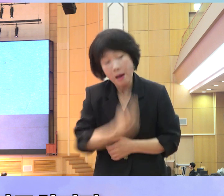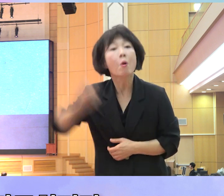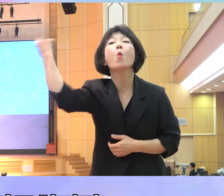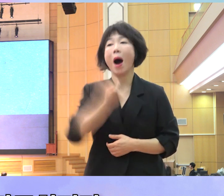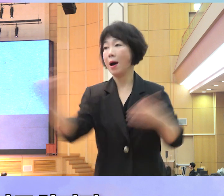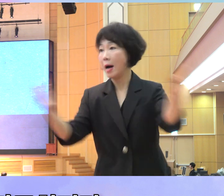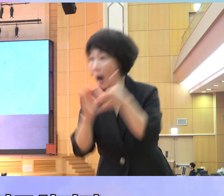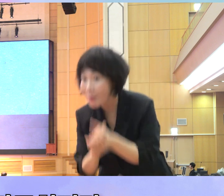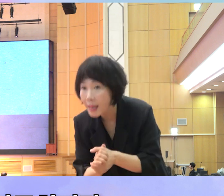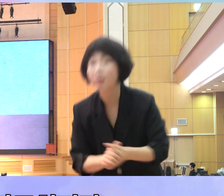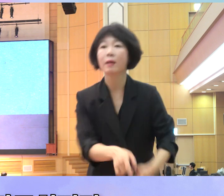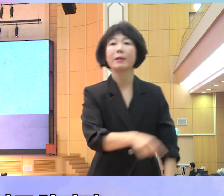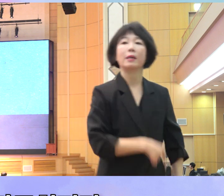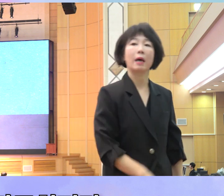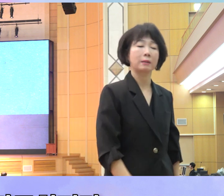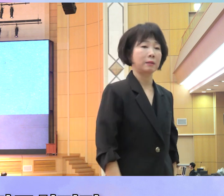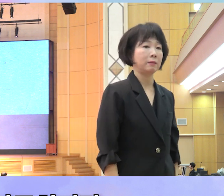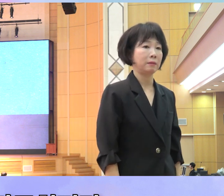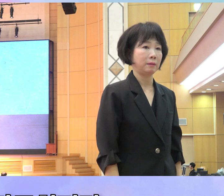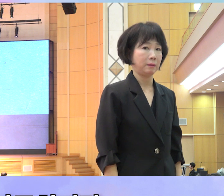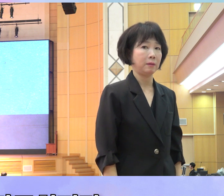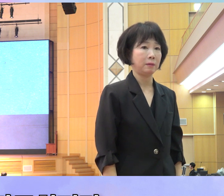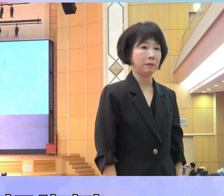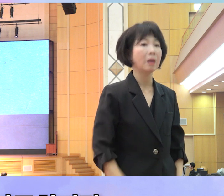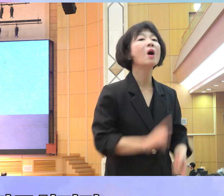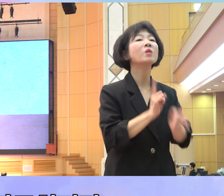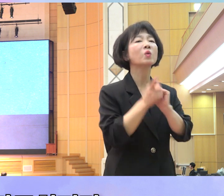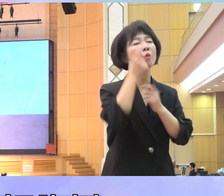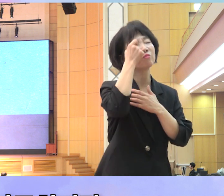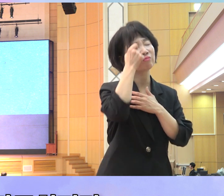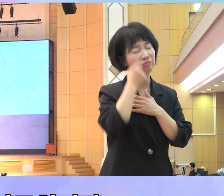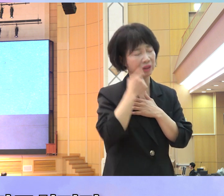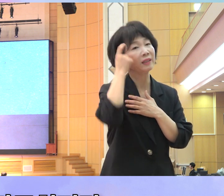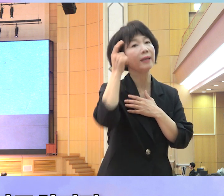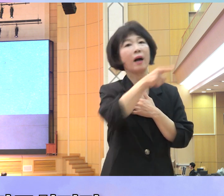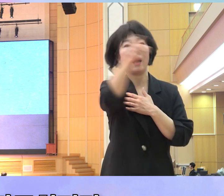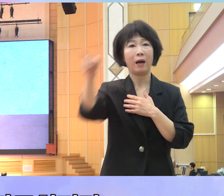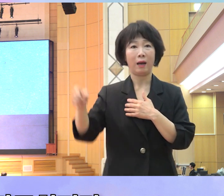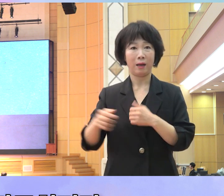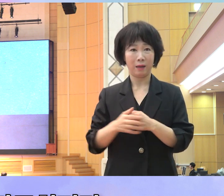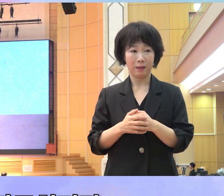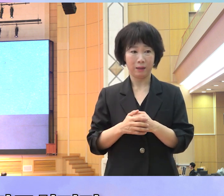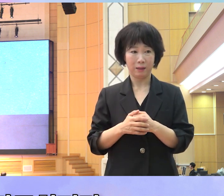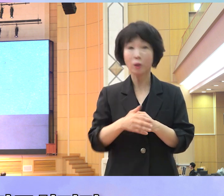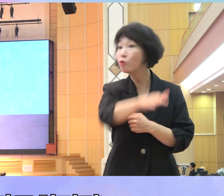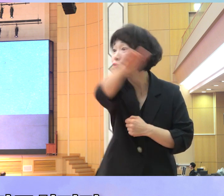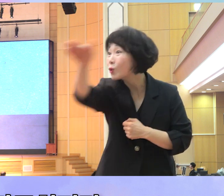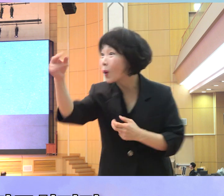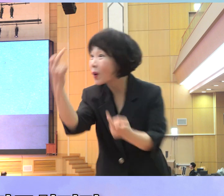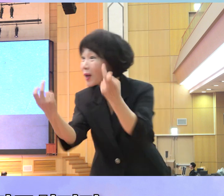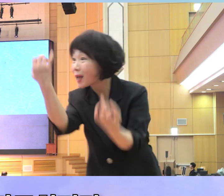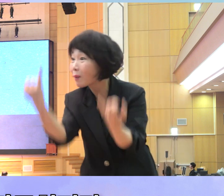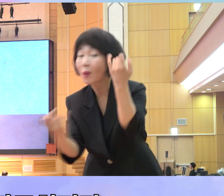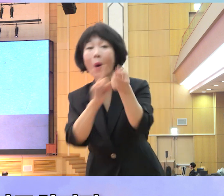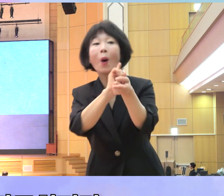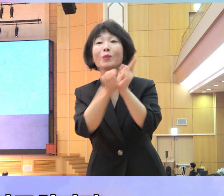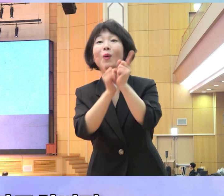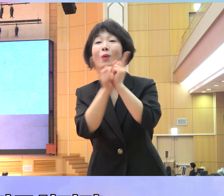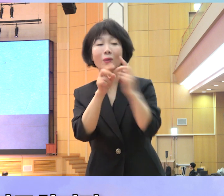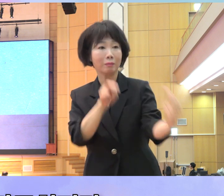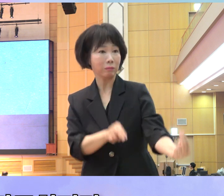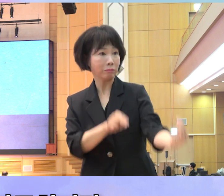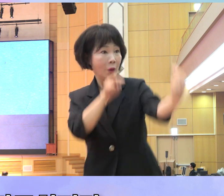헌신하게 돼 있고요, 그러게 돼 있는 거예요. 사람 사이에도 불쌍히 여겨지면 그렇게 잘해줄